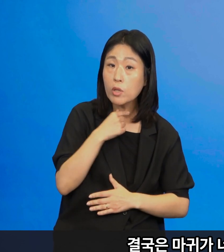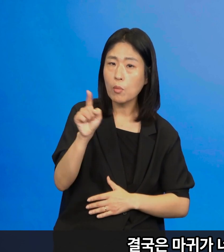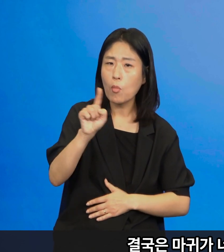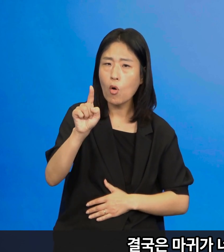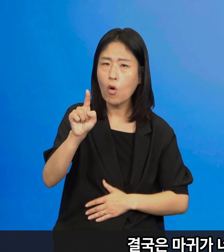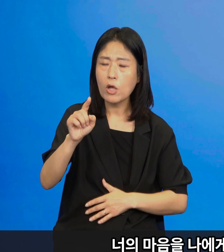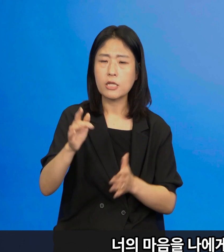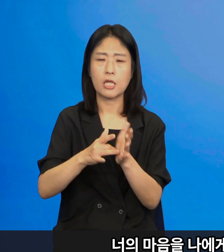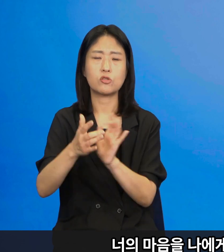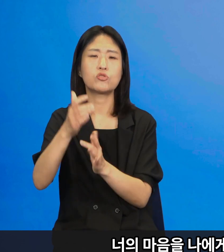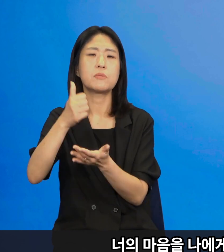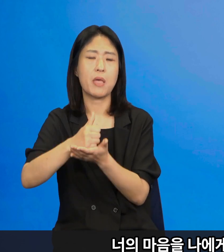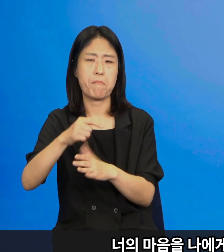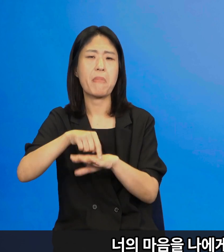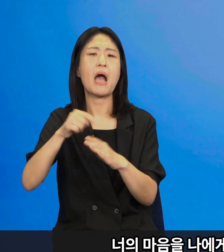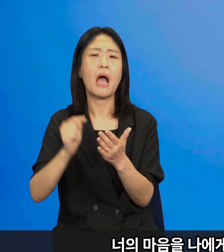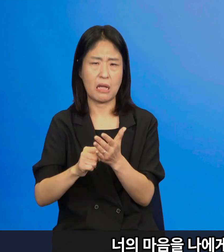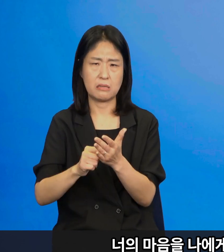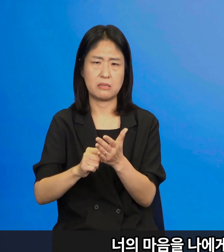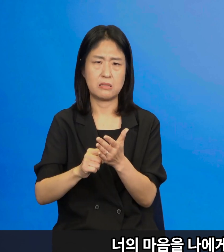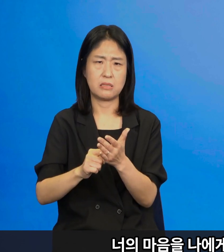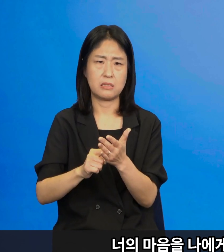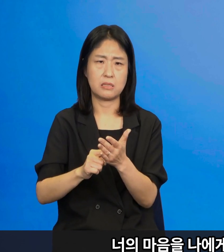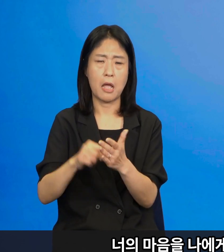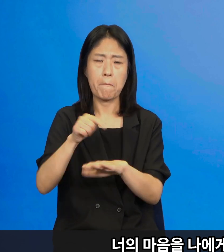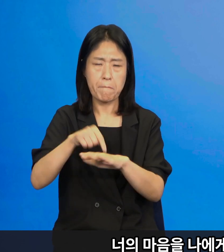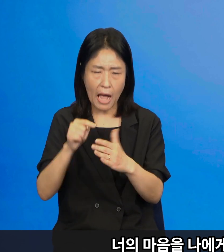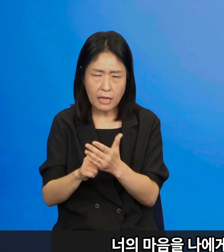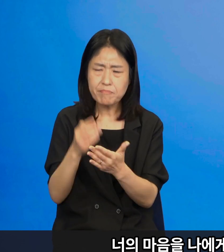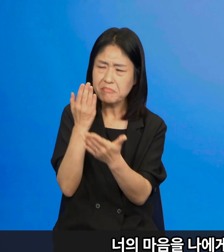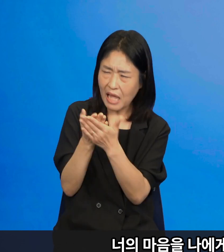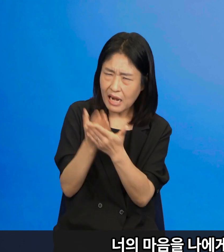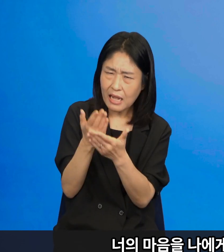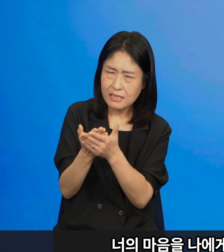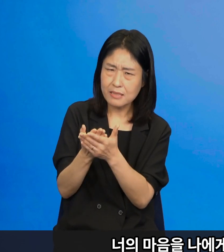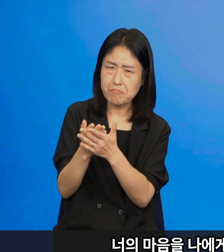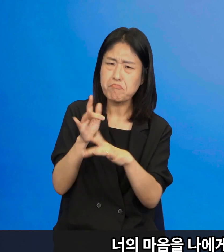나에게 줘. 너의 마음을 나에게 달라고 하는 겁니다.